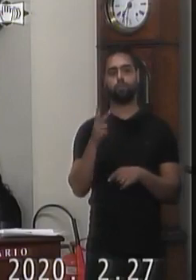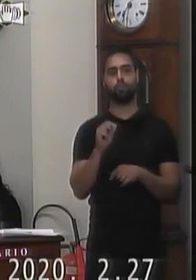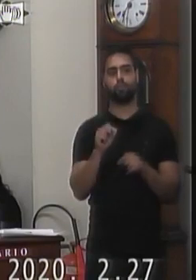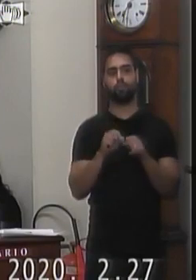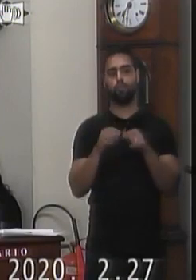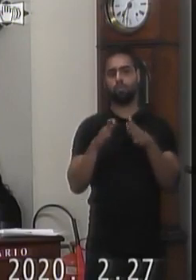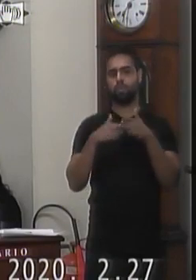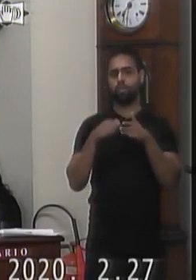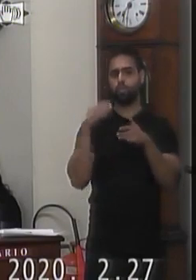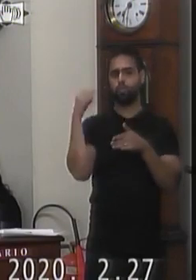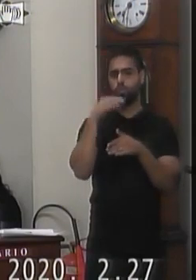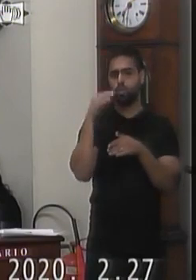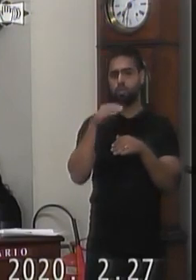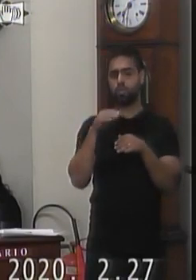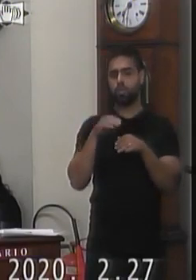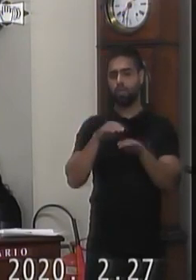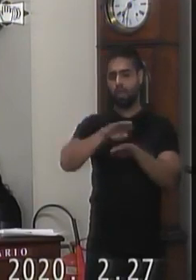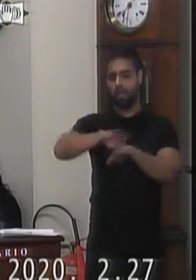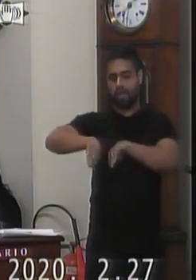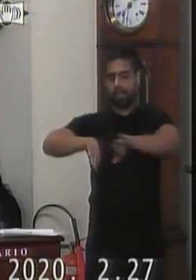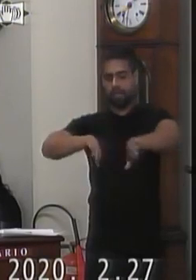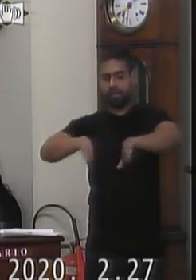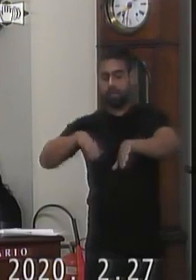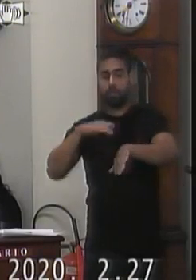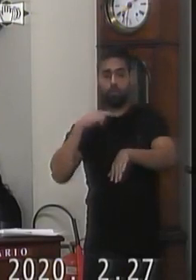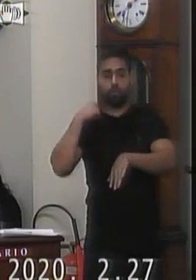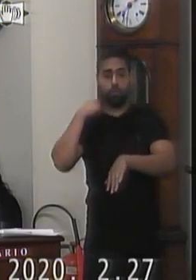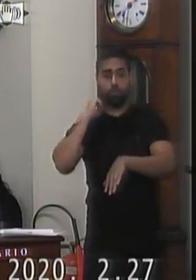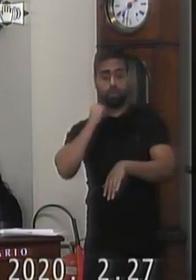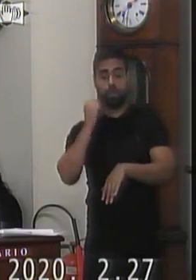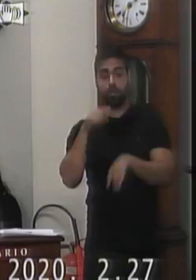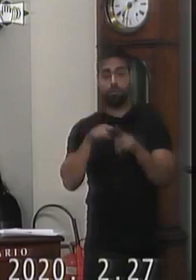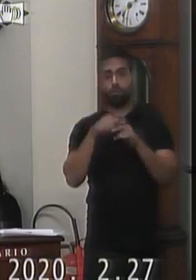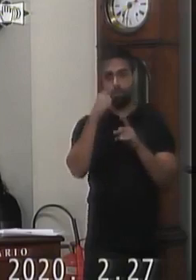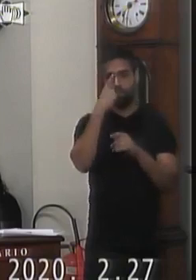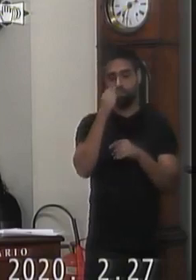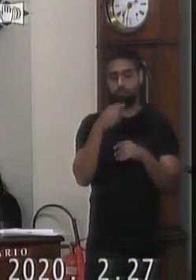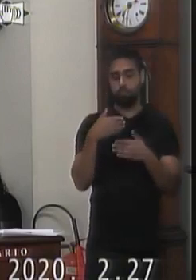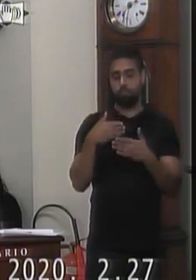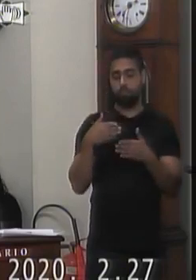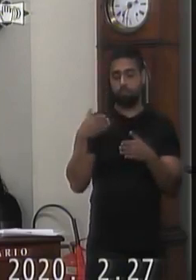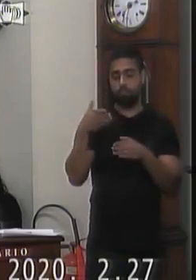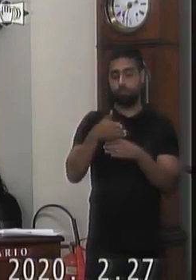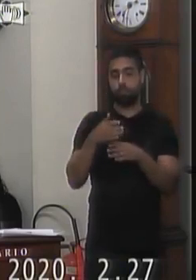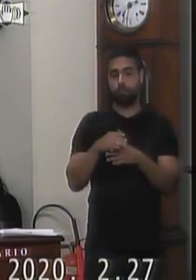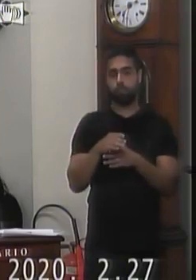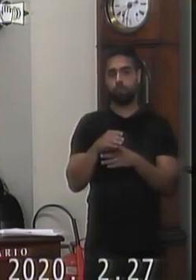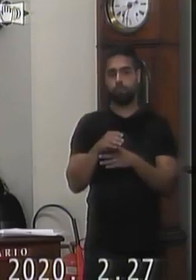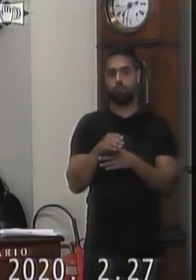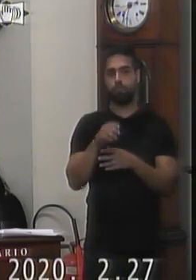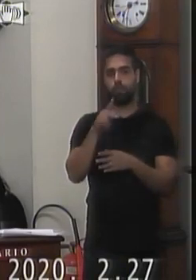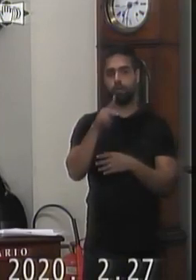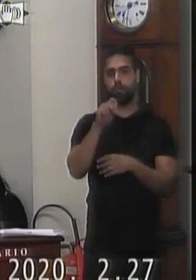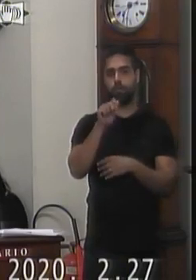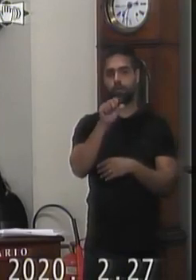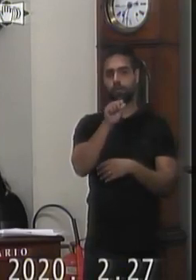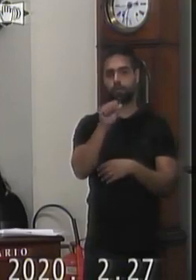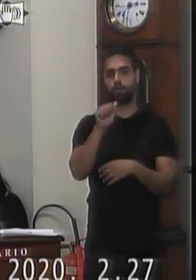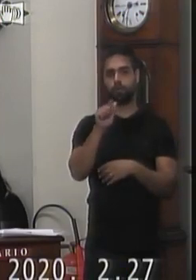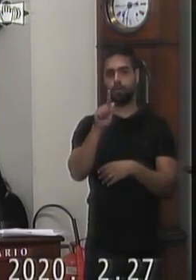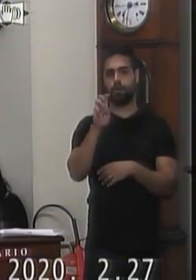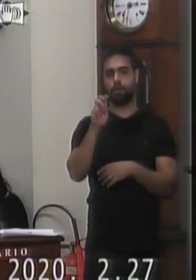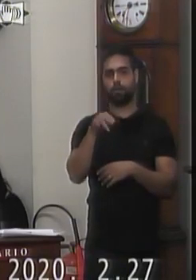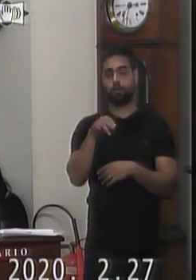pedindo com urgência a retirada dos entulhos e lixos diversos da entrada da localidade denominada Estrada da Passagem, do